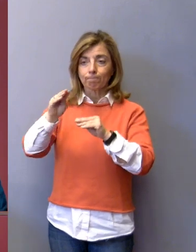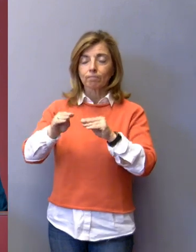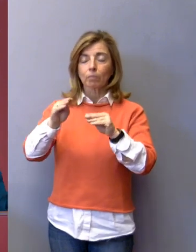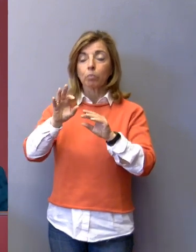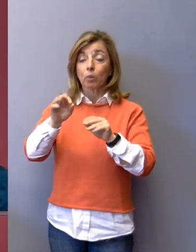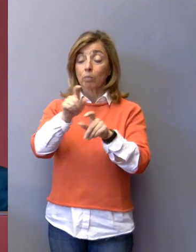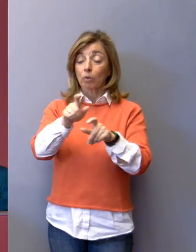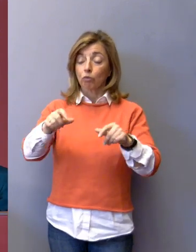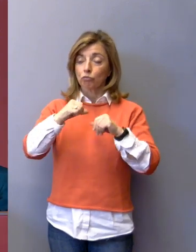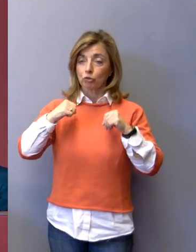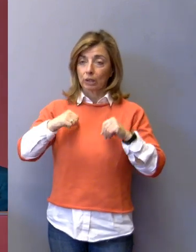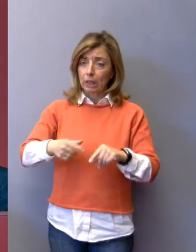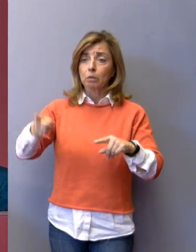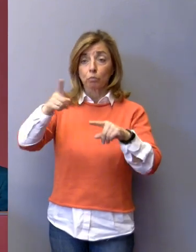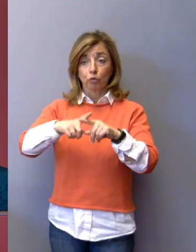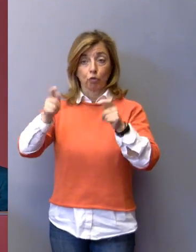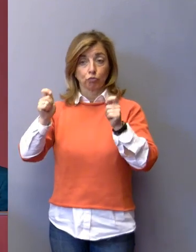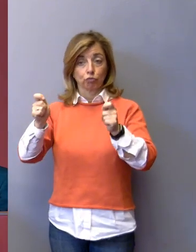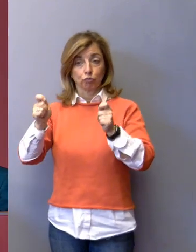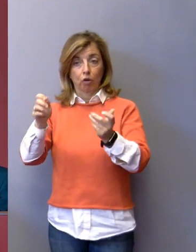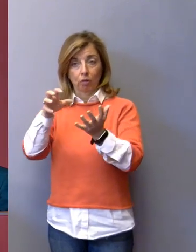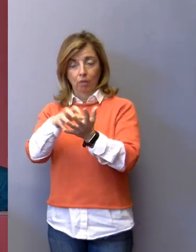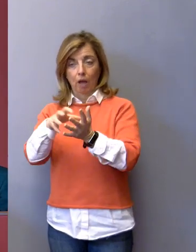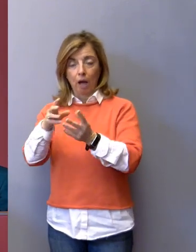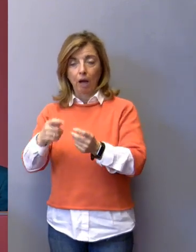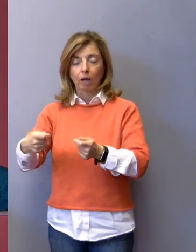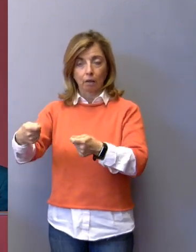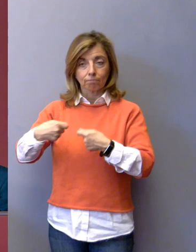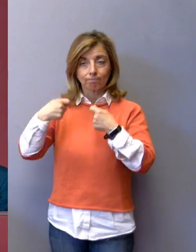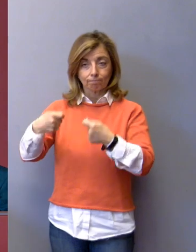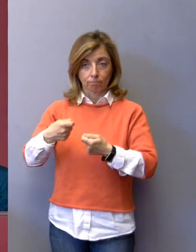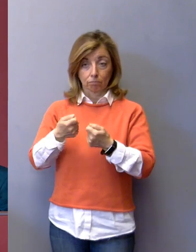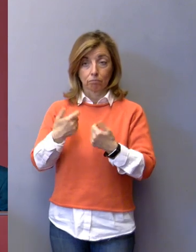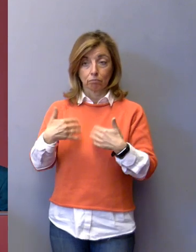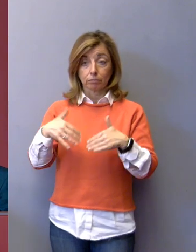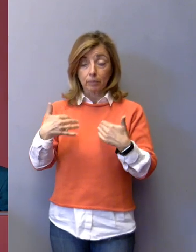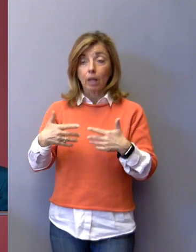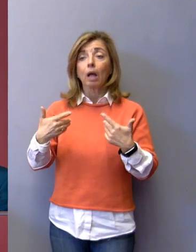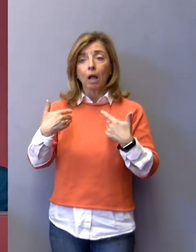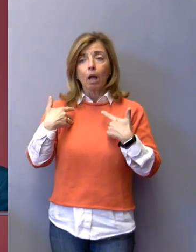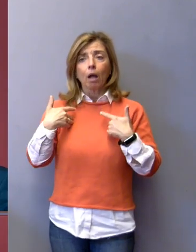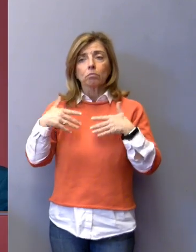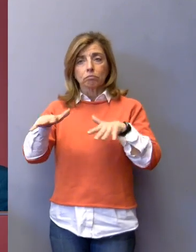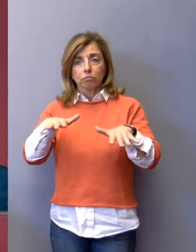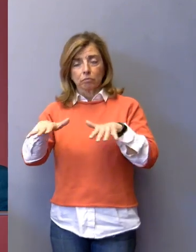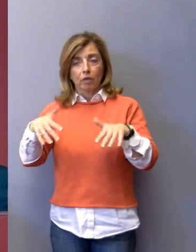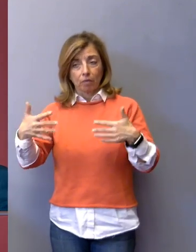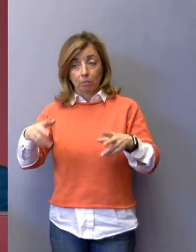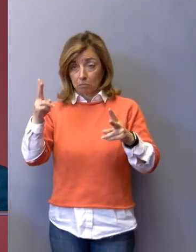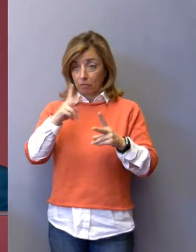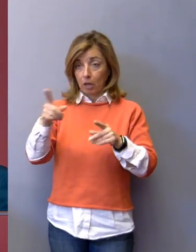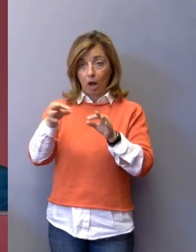cittadini ma anche dalla stampa mi sono molto adoperato perché convengo con lei che Villa Gruber è un compendio di